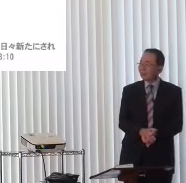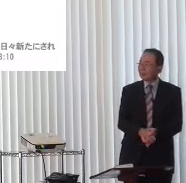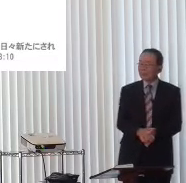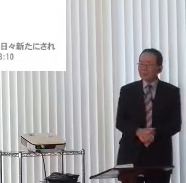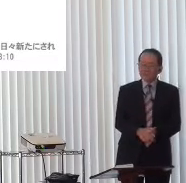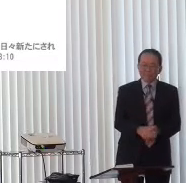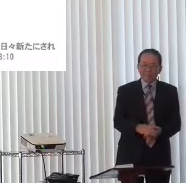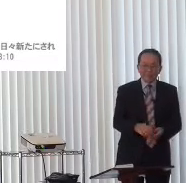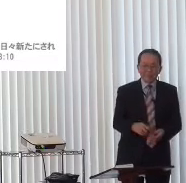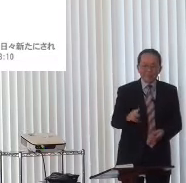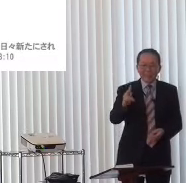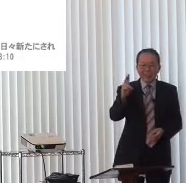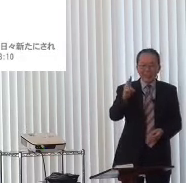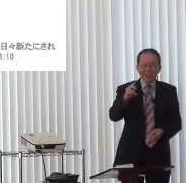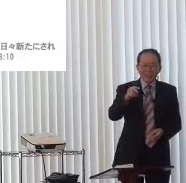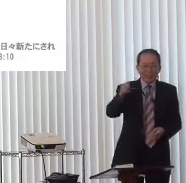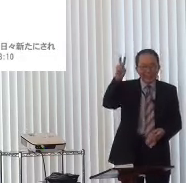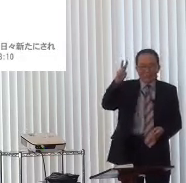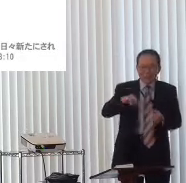カナンの地に帰ってくるときにね、